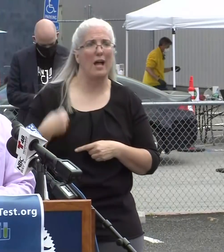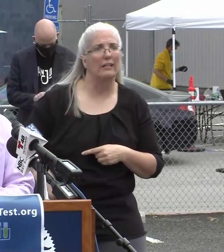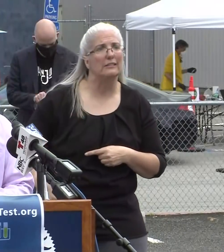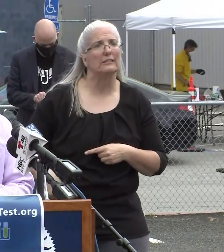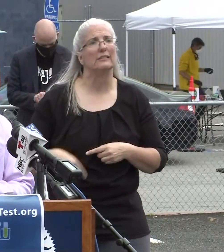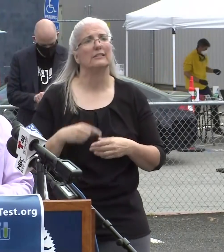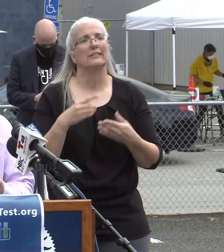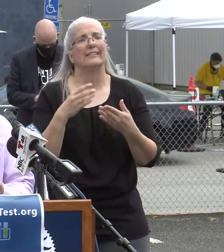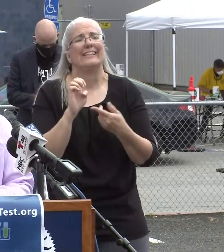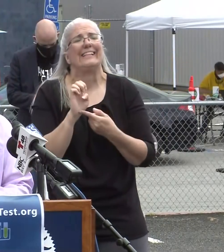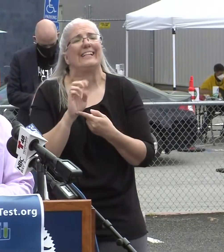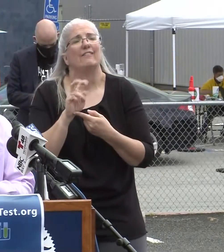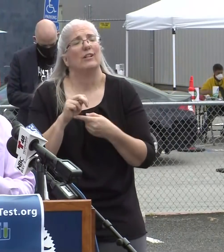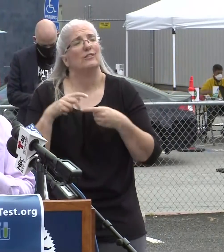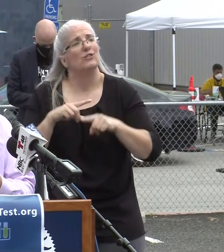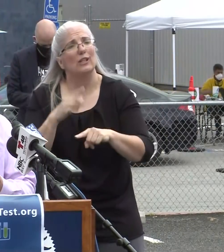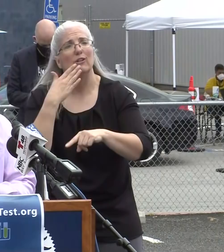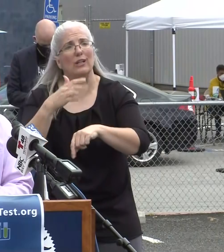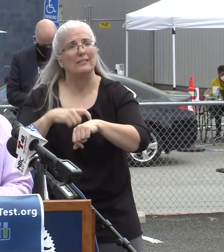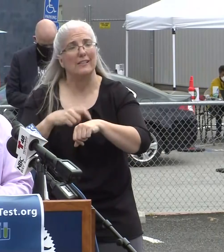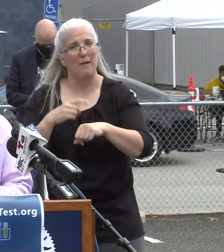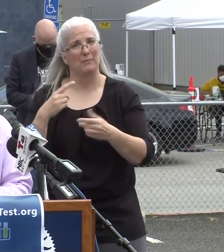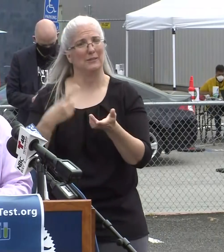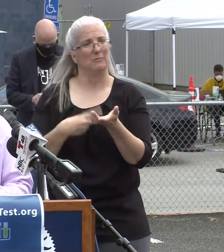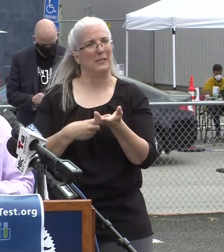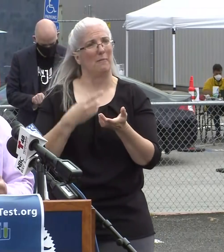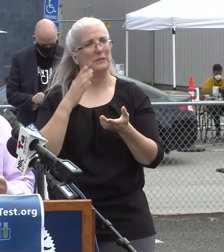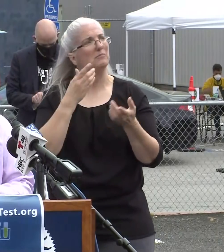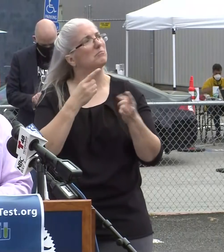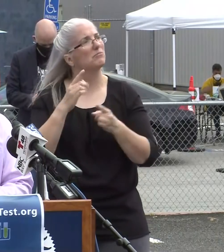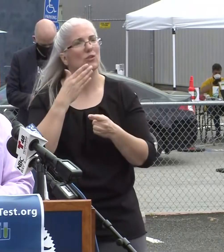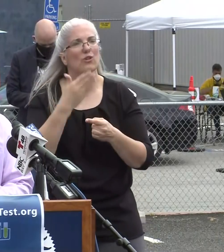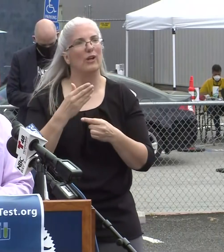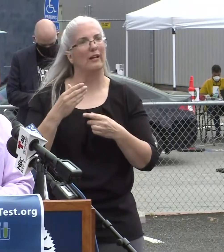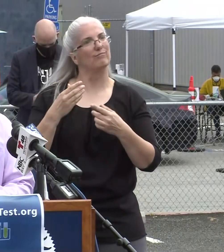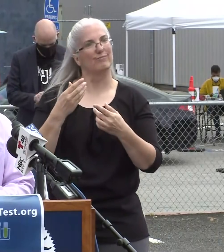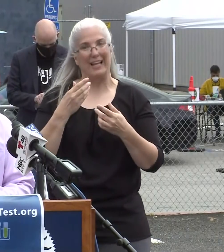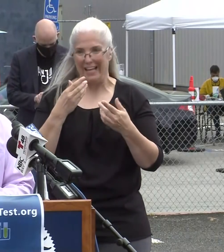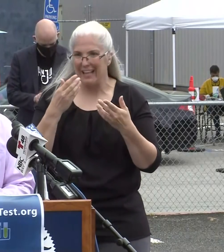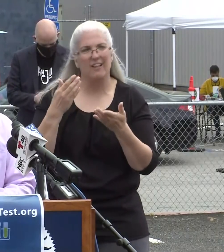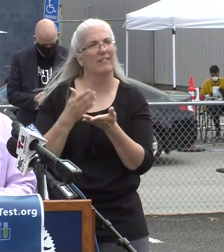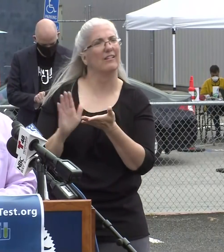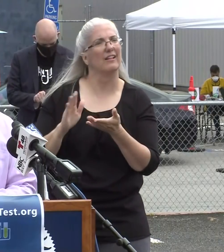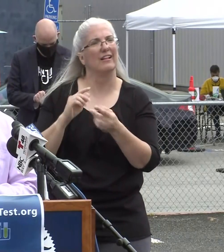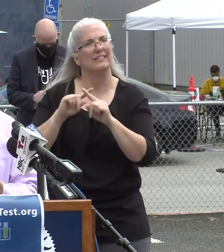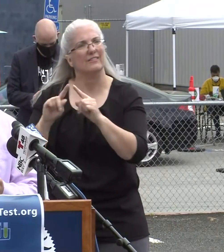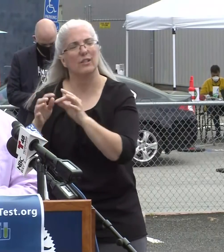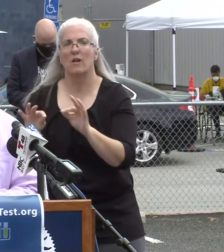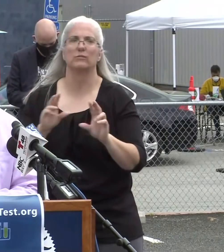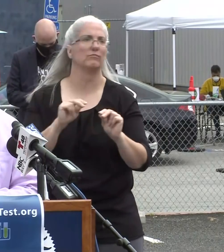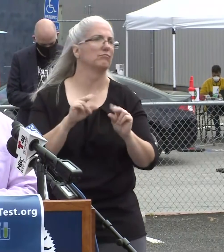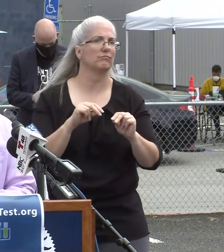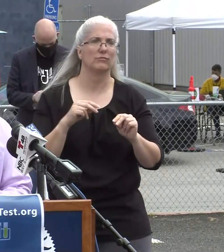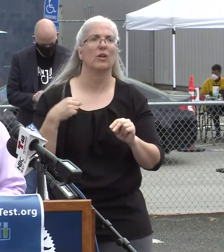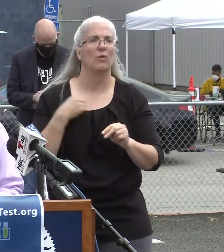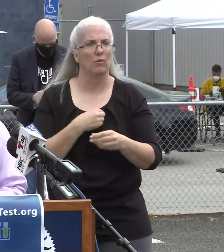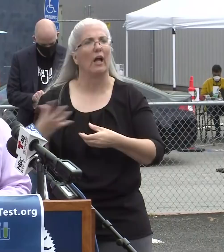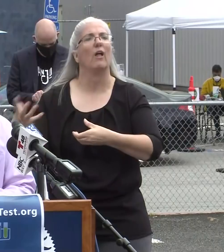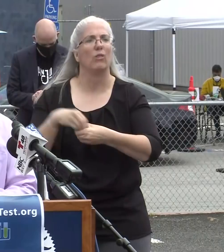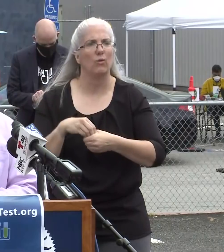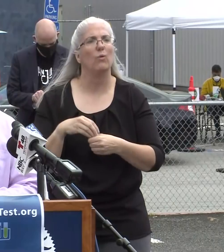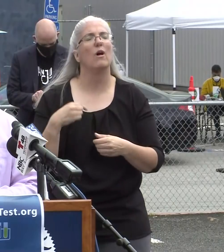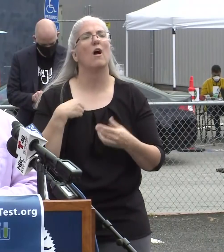often get left out and don't always have access to the benefits that are easily available to everyone else. So with that, I'd like to make some